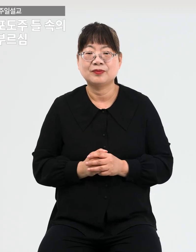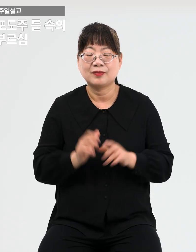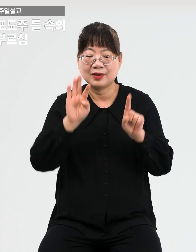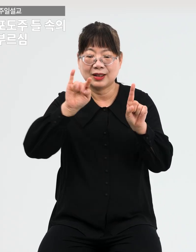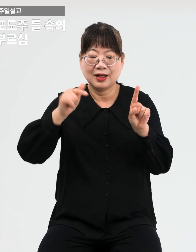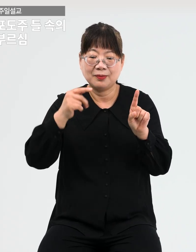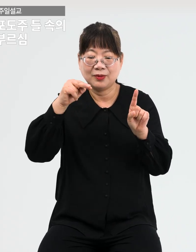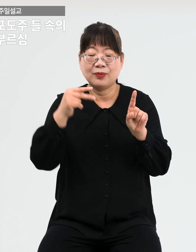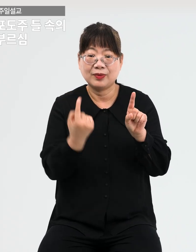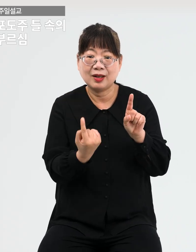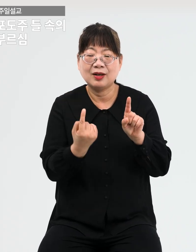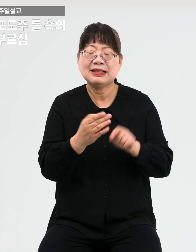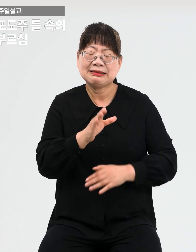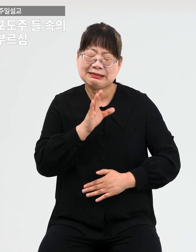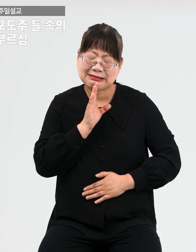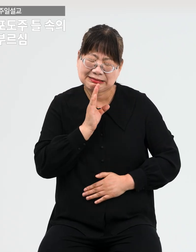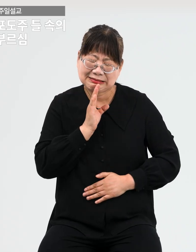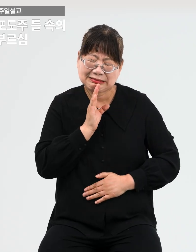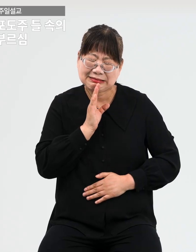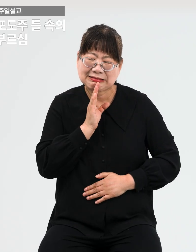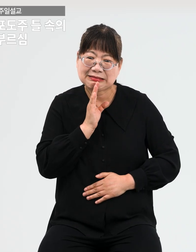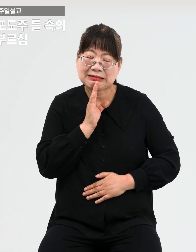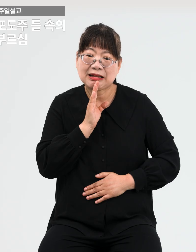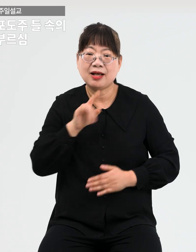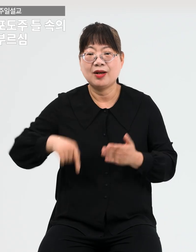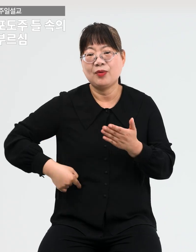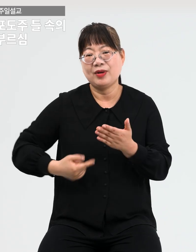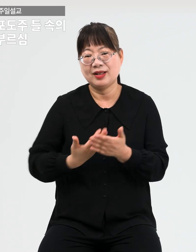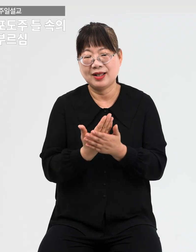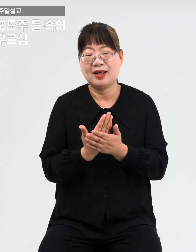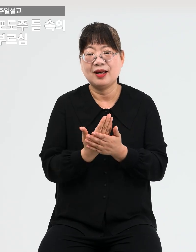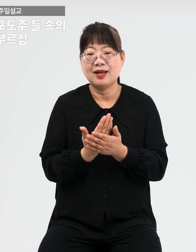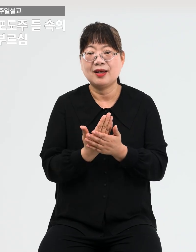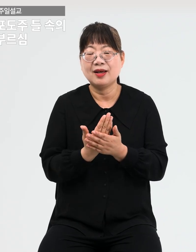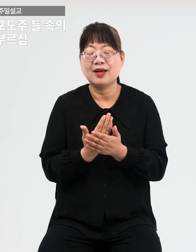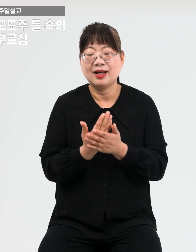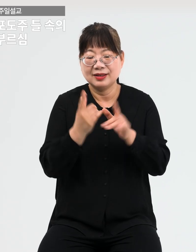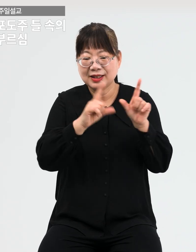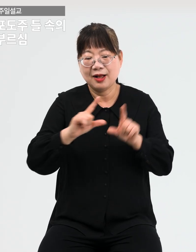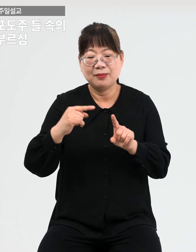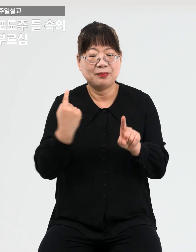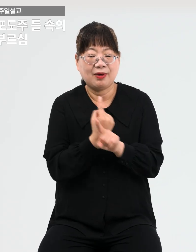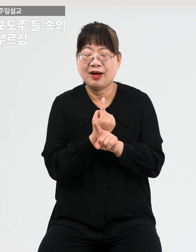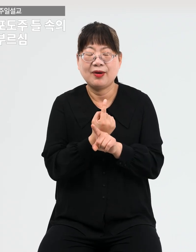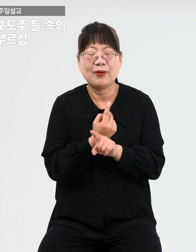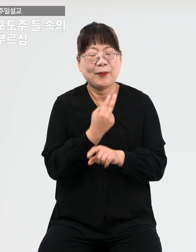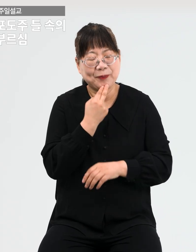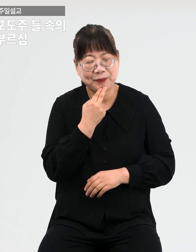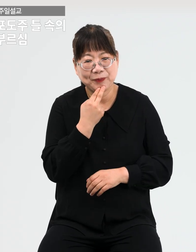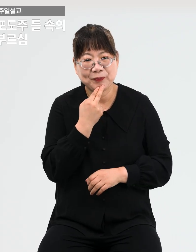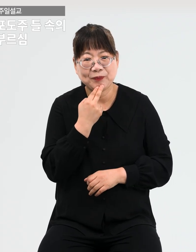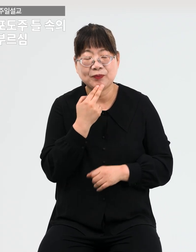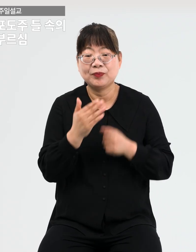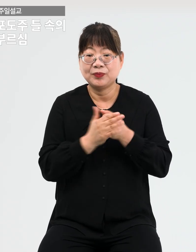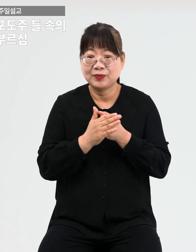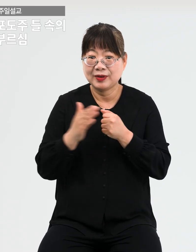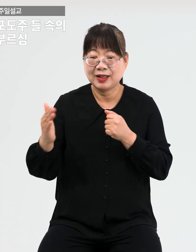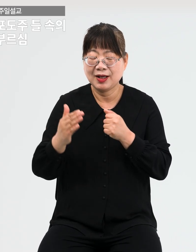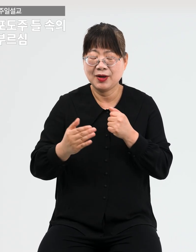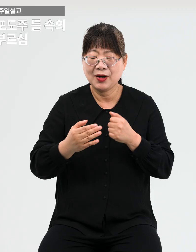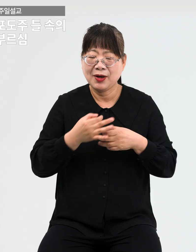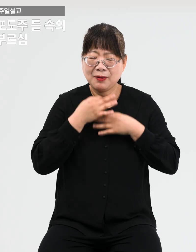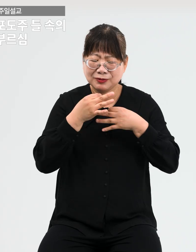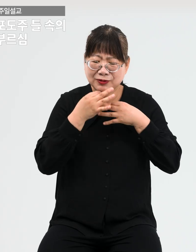한 번도 진정한 돌이킴이나 회개로 나간 적이 없어요. 그럼 이 부르짖었다는 말은